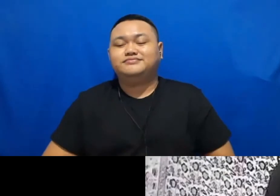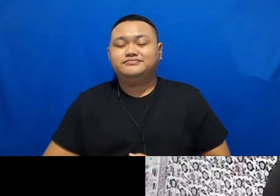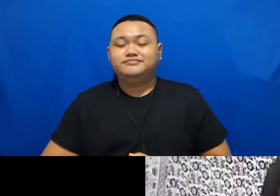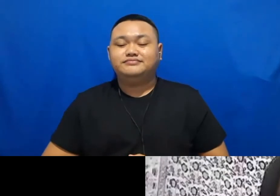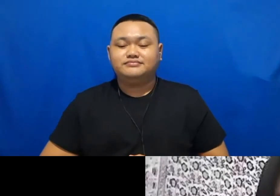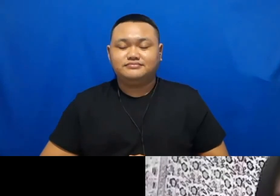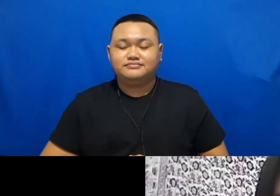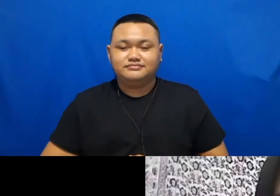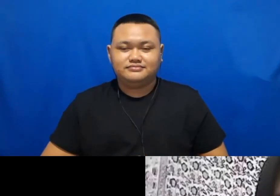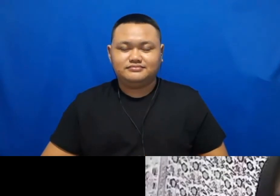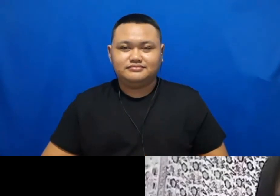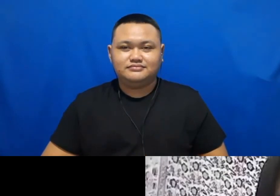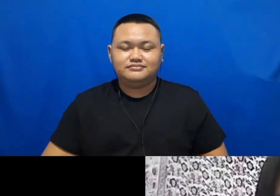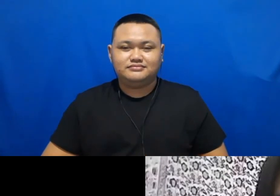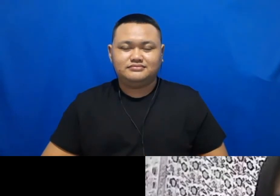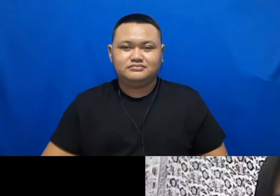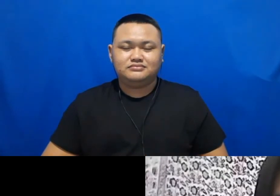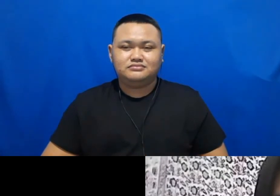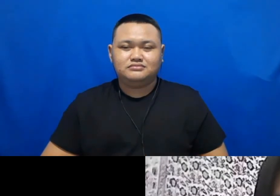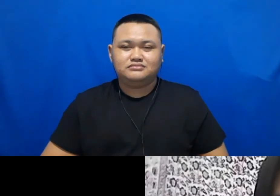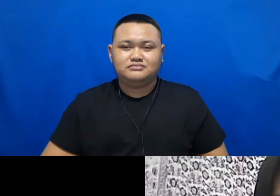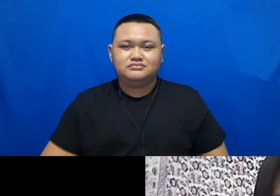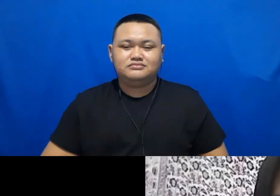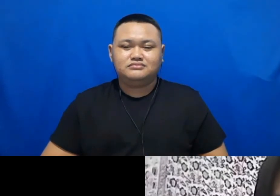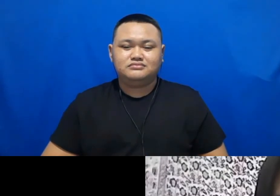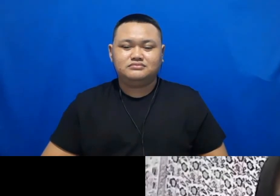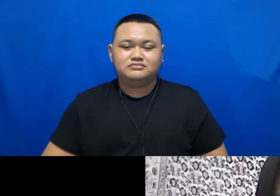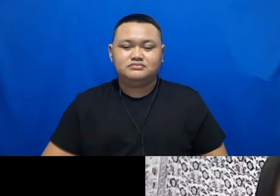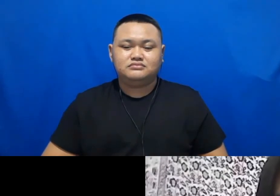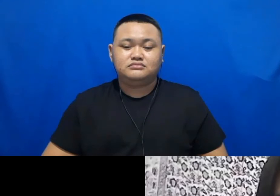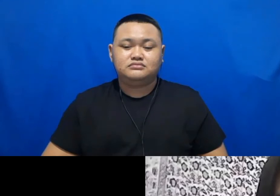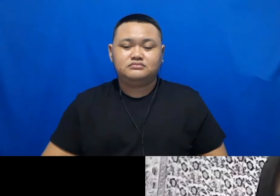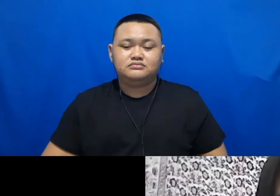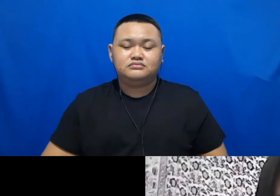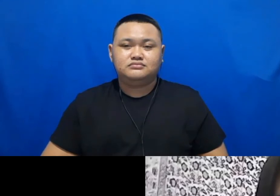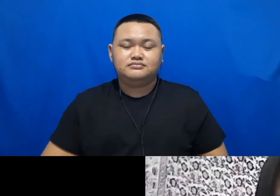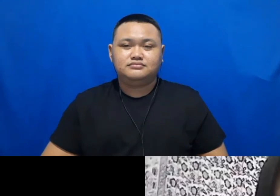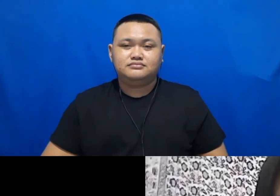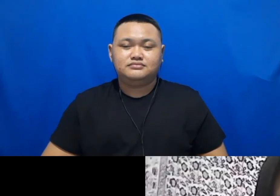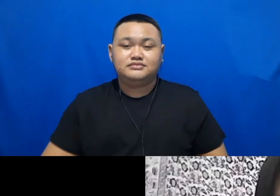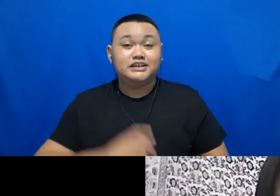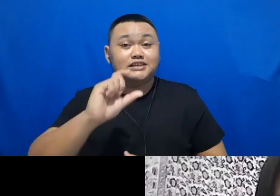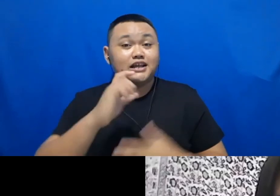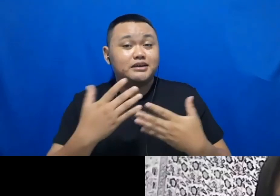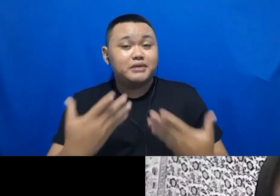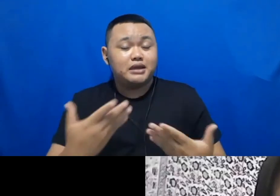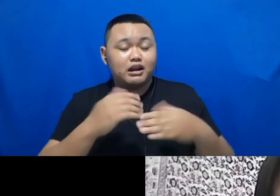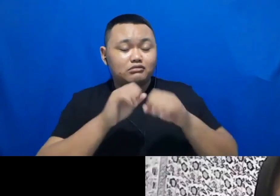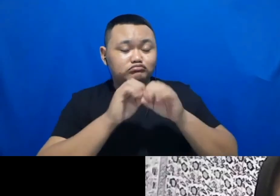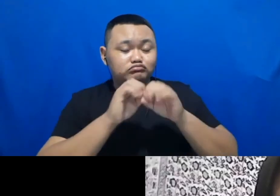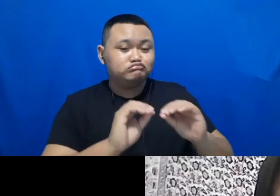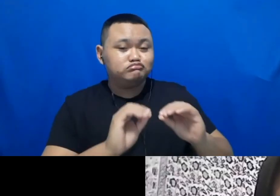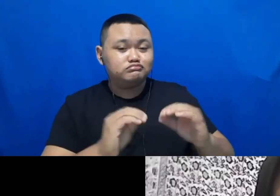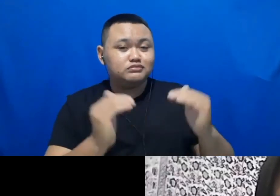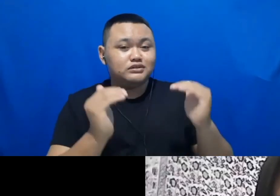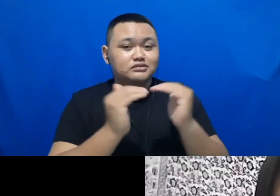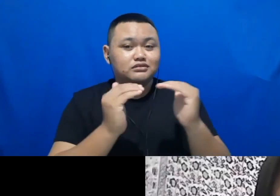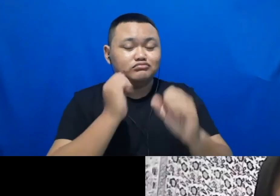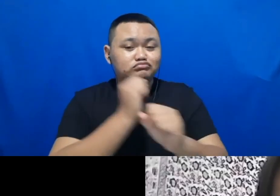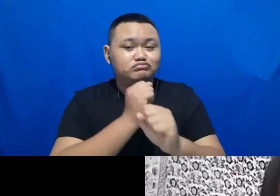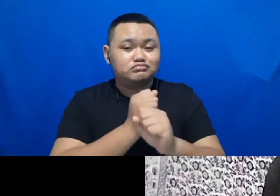walaupun usianya saya sudah usia ibu-ibu dari adik-adik tadi, tapi tadi seperti himbauannya Pak Tony, ya manggilnya adik-adik aja biar